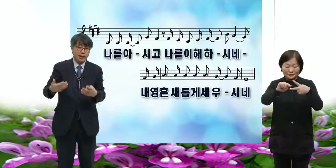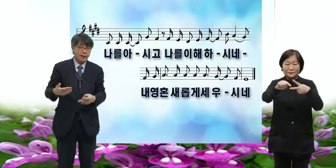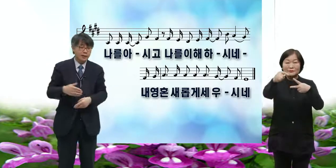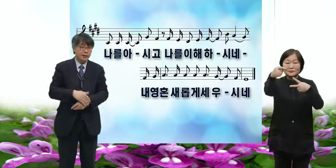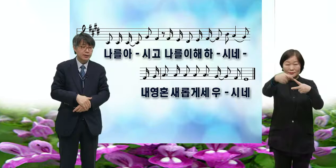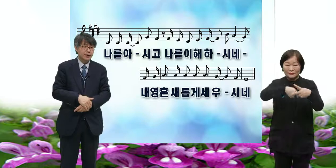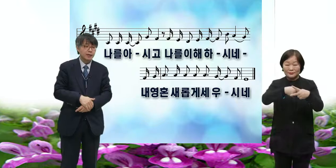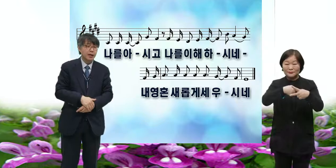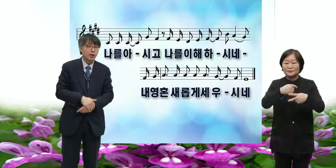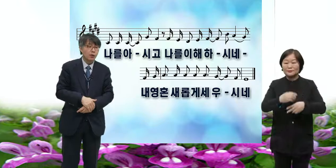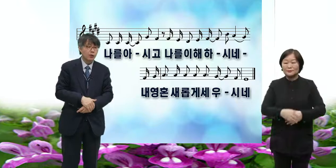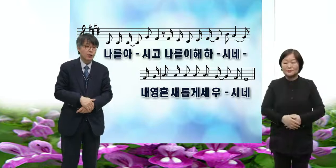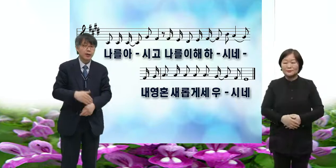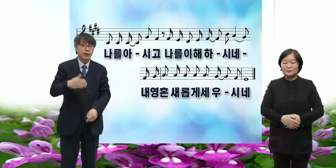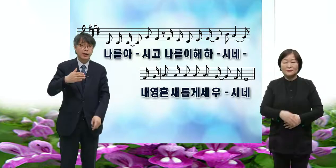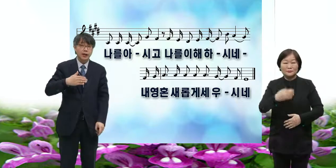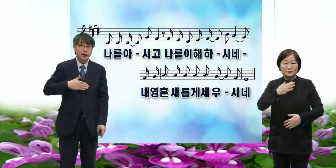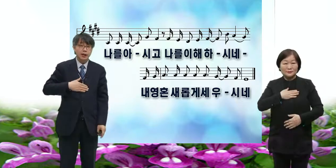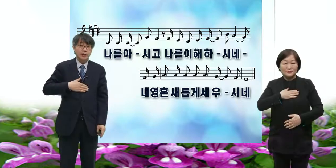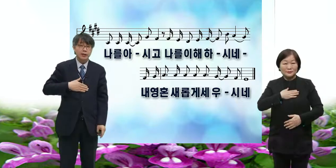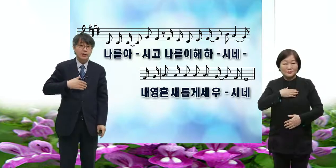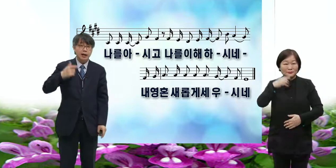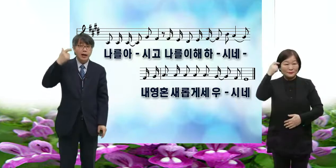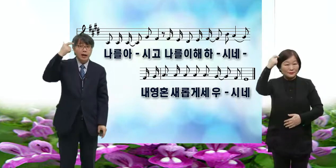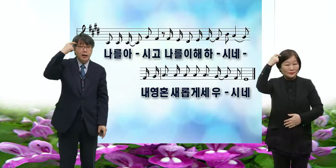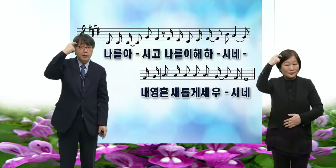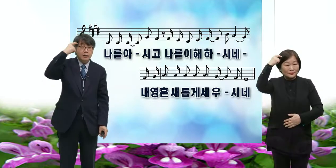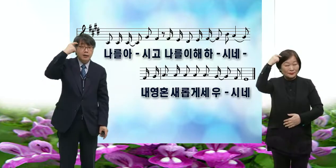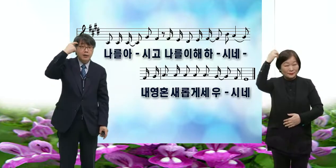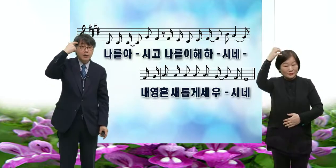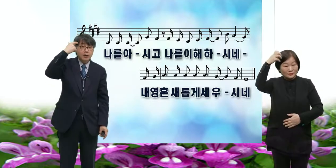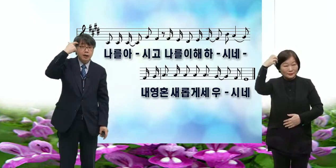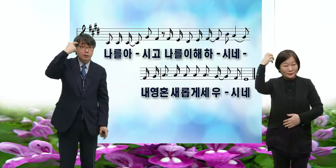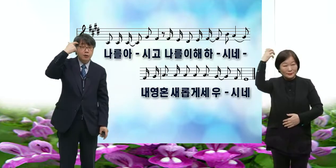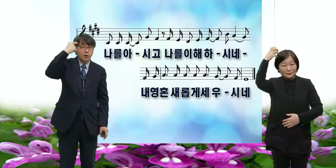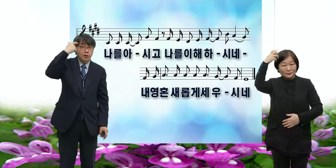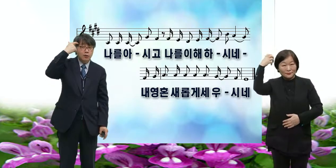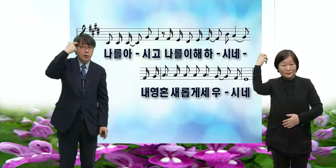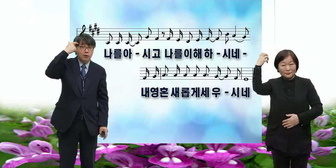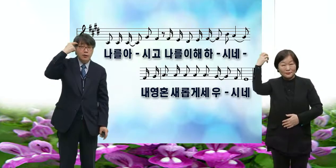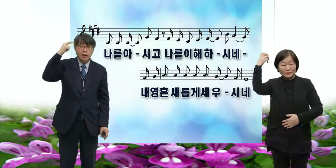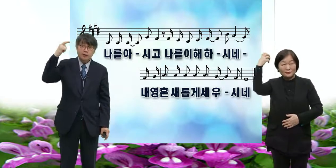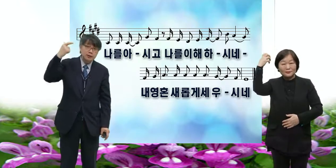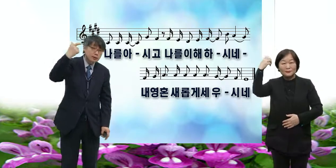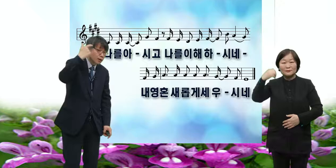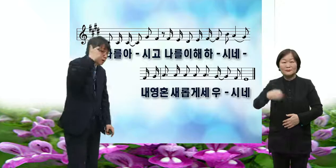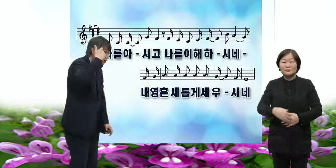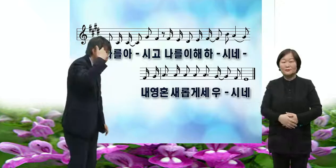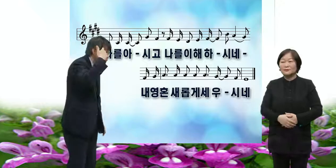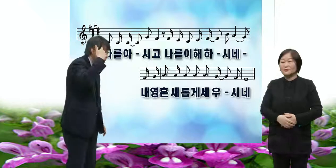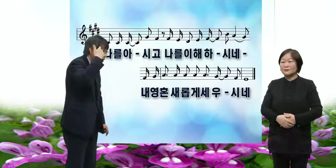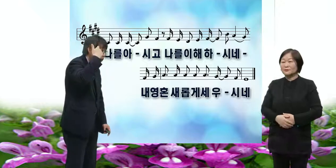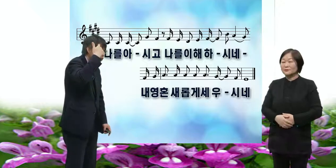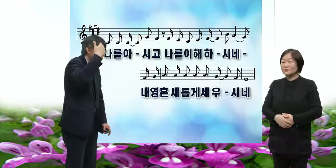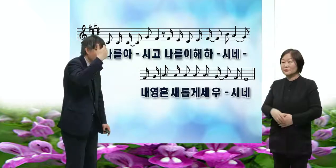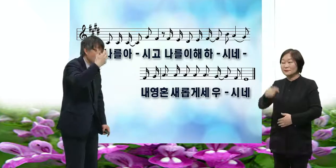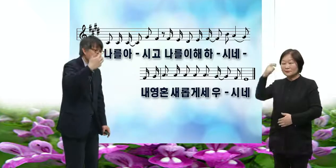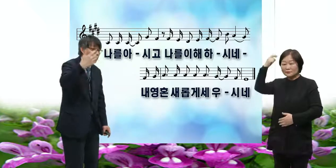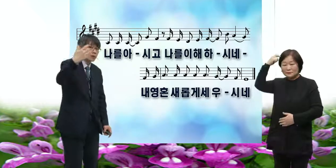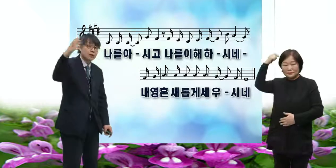이해하시네. 내 영혼 자 이렇게 해가지고요. 자 이렇게 옆으로 생각하고 자